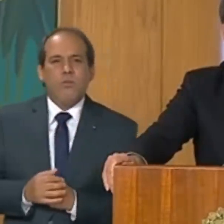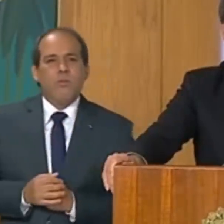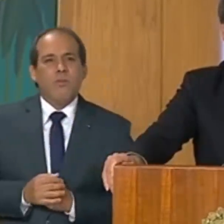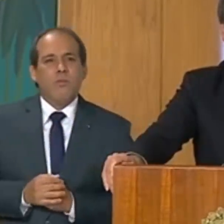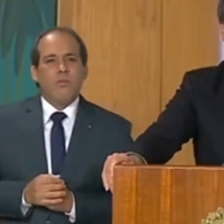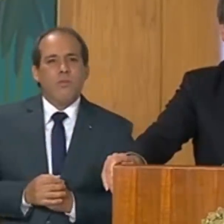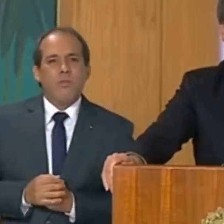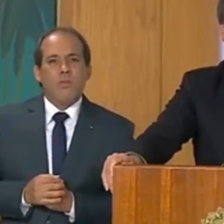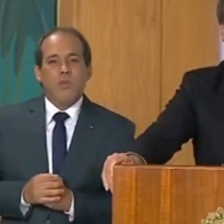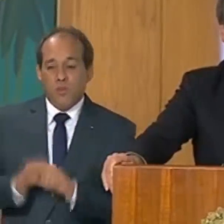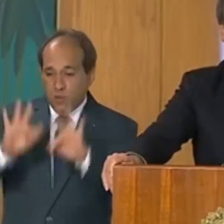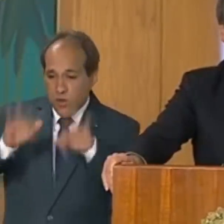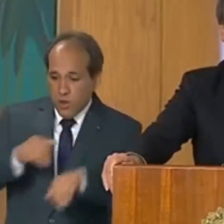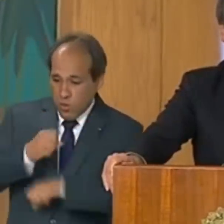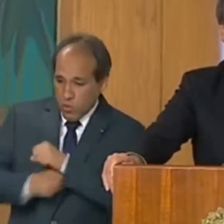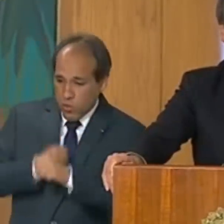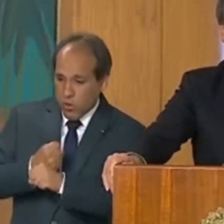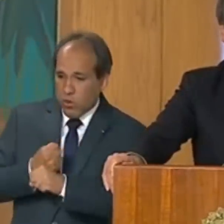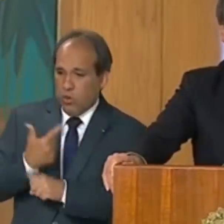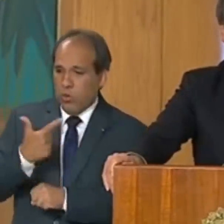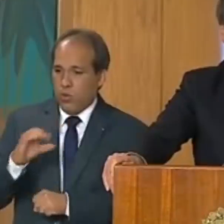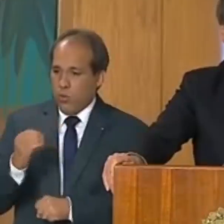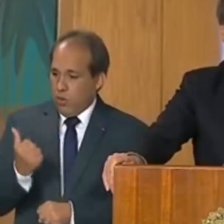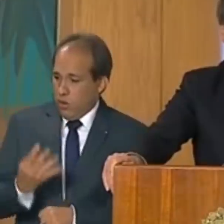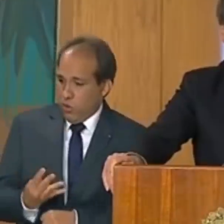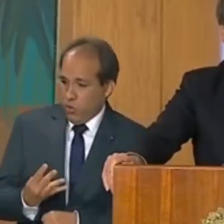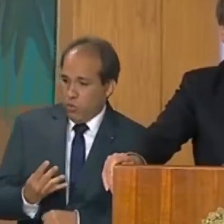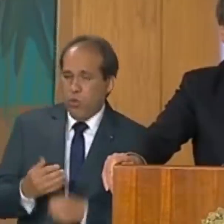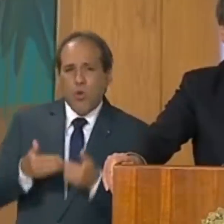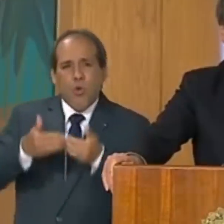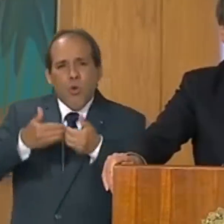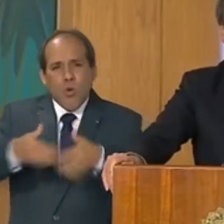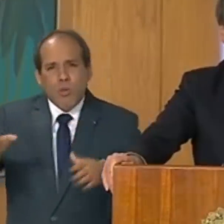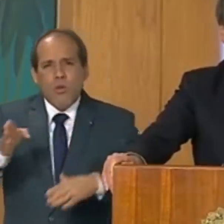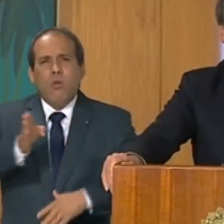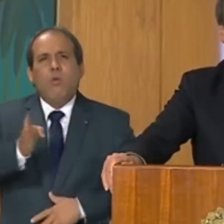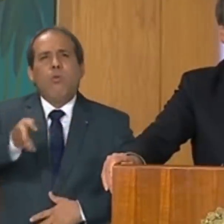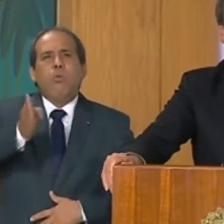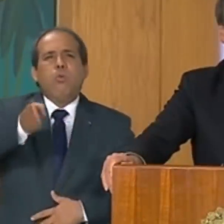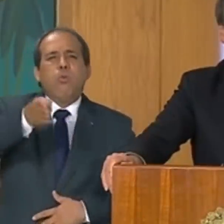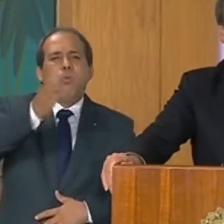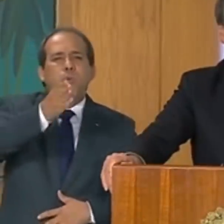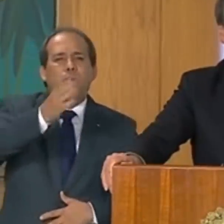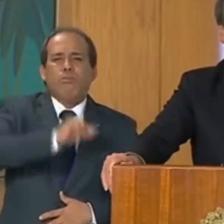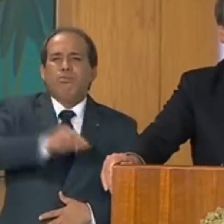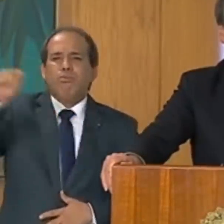no final de 2014 e comecei a andar pelo Brasil.